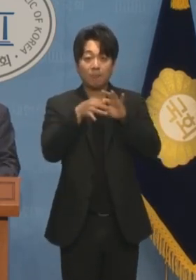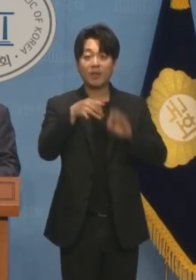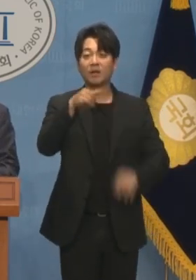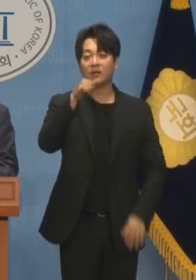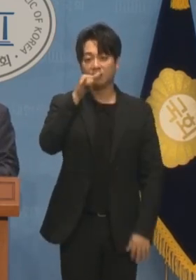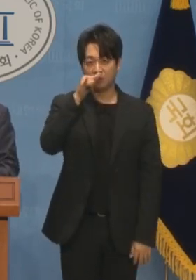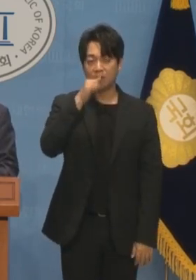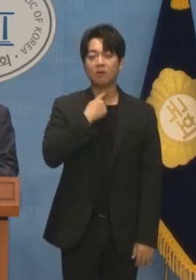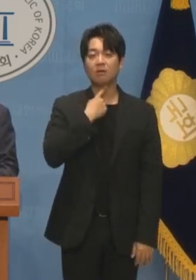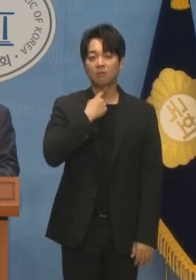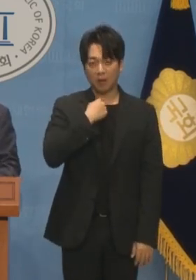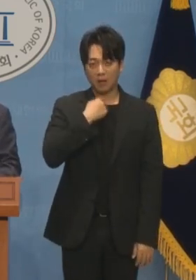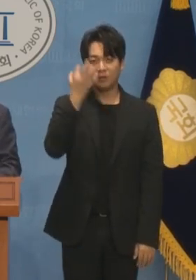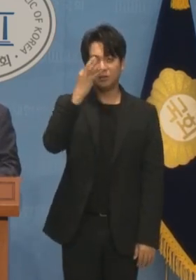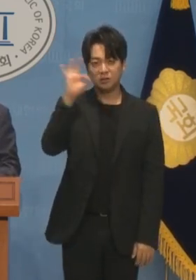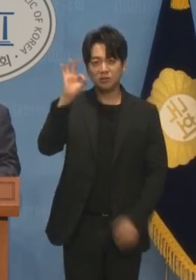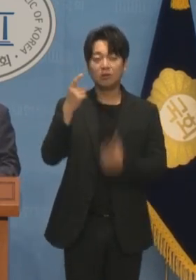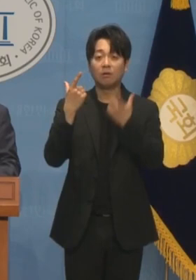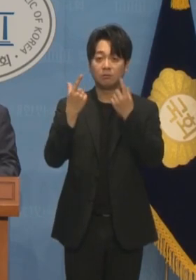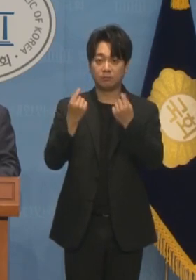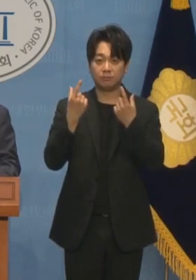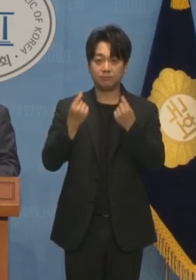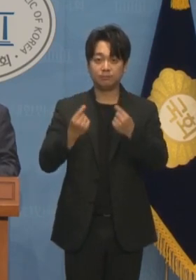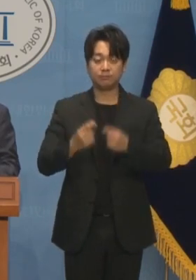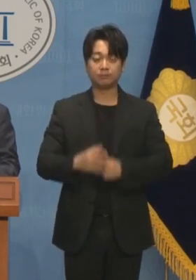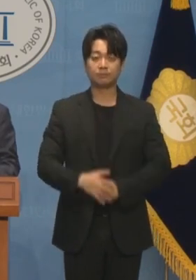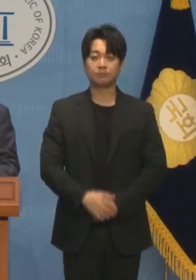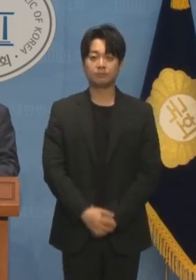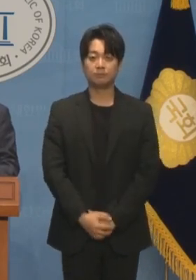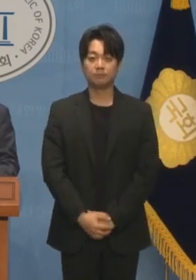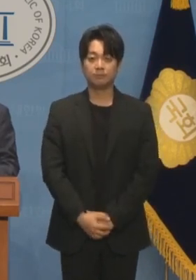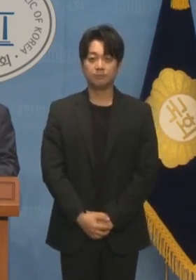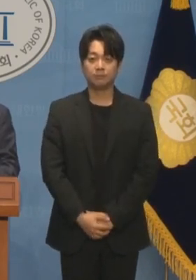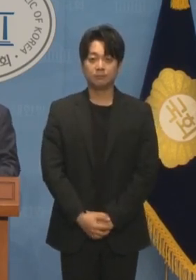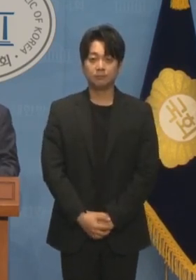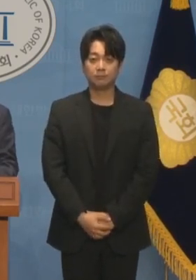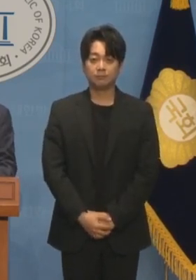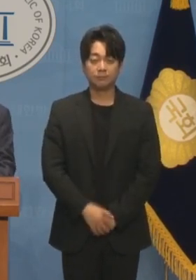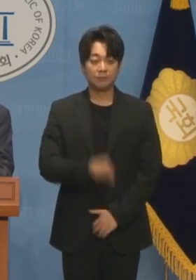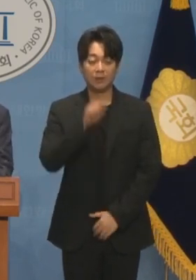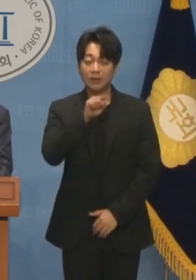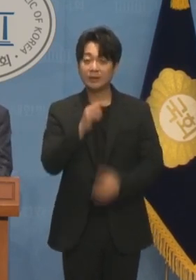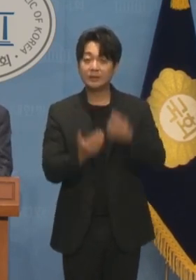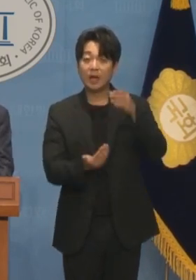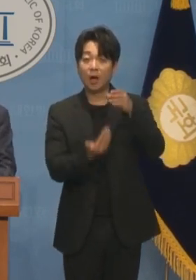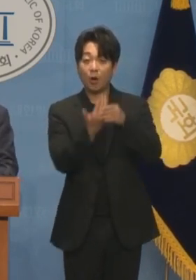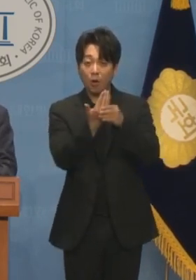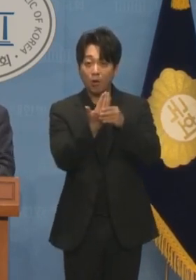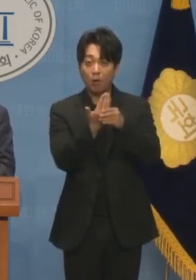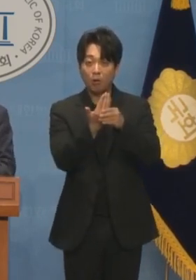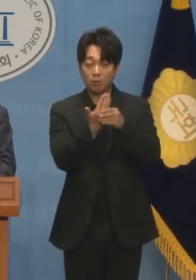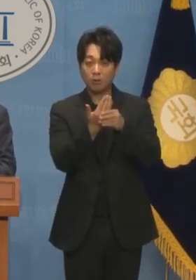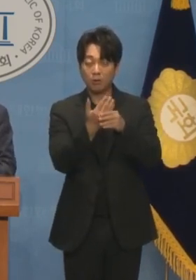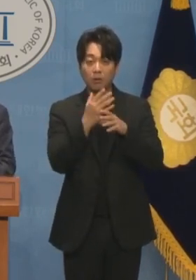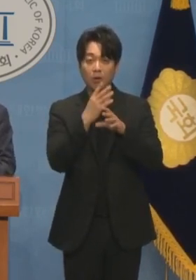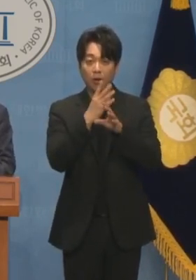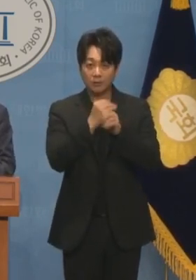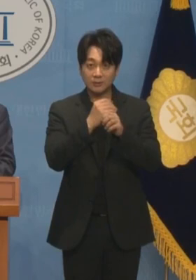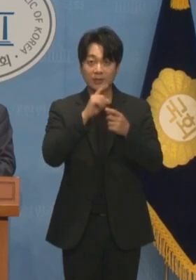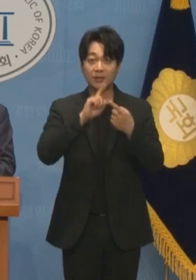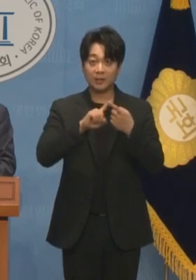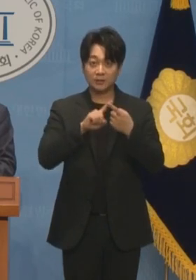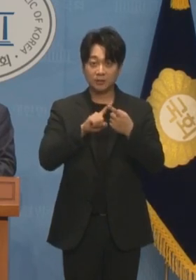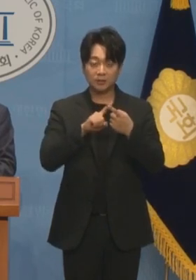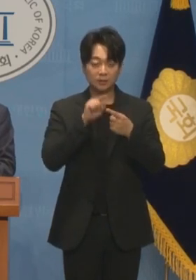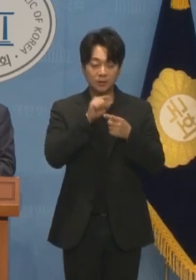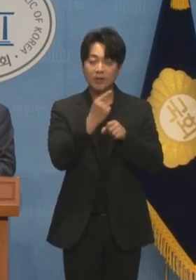것으로 받아들일 수밖에 없습니다. 해당 사건이 발생한 시점과 지점은 바로